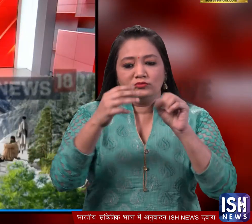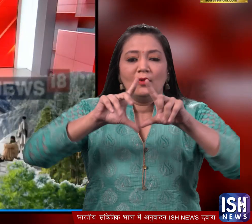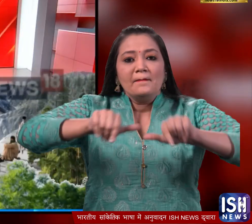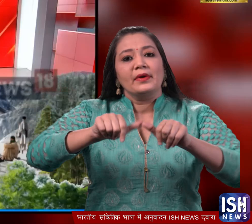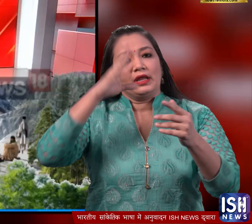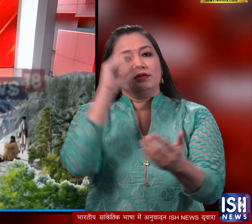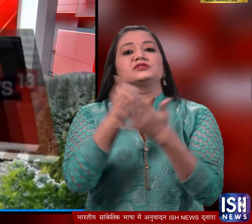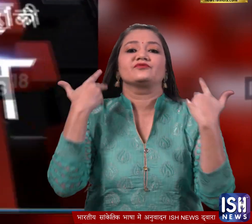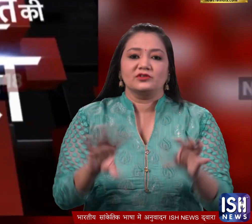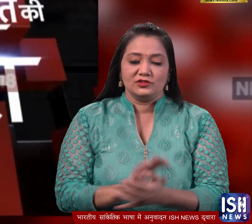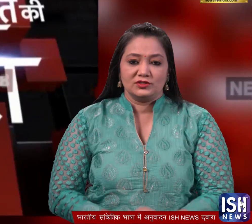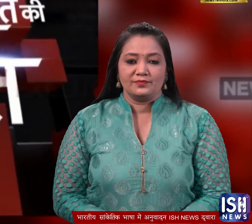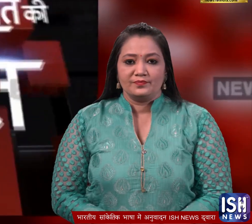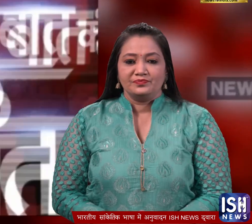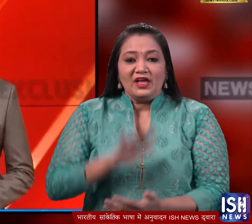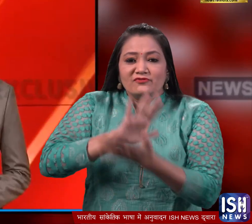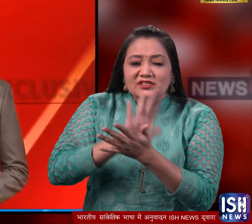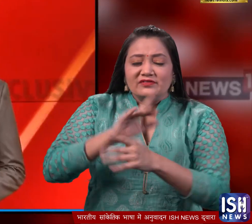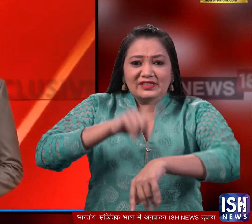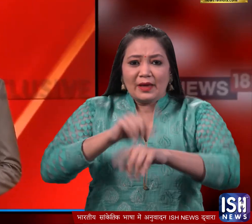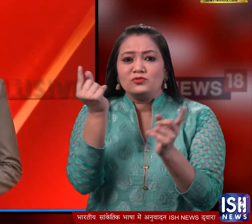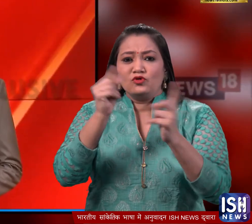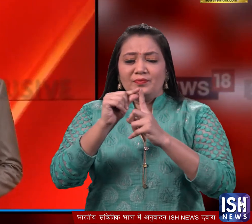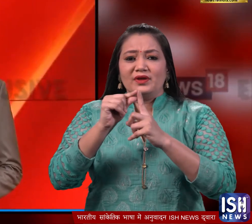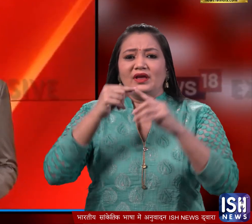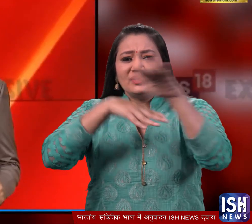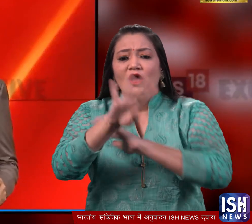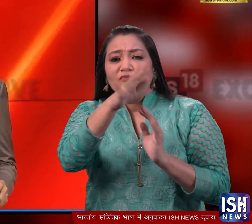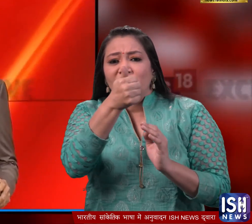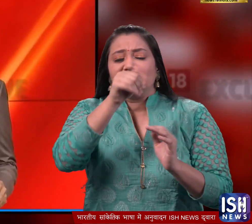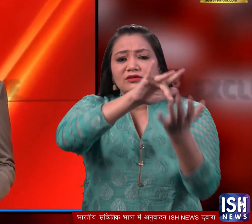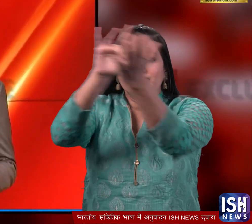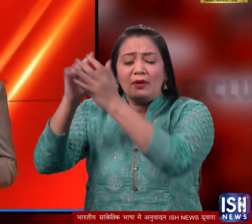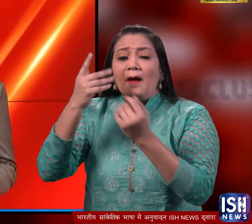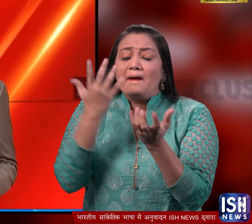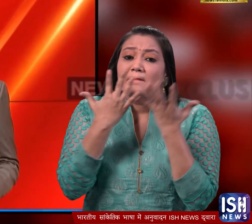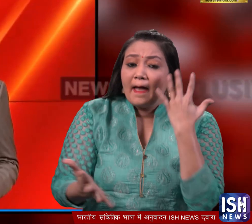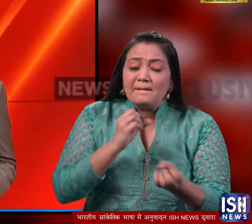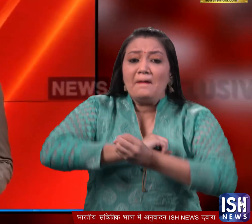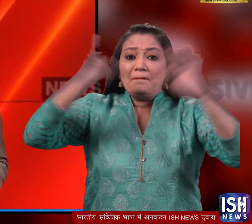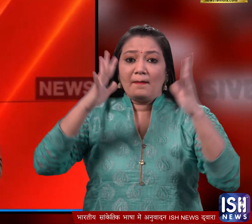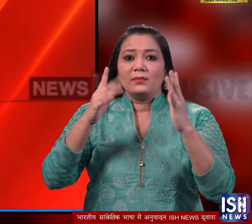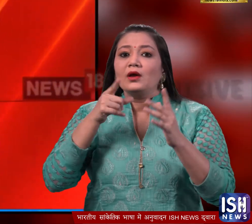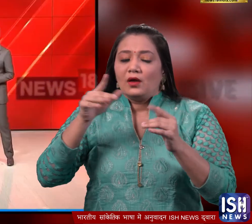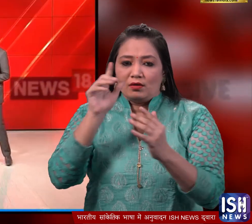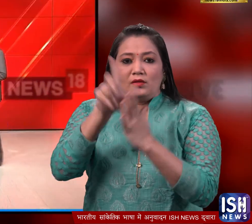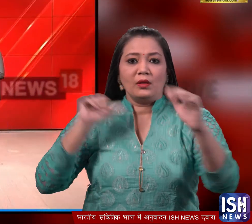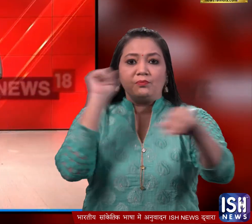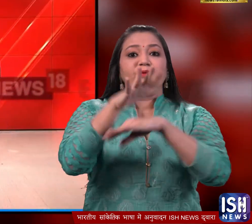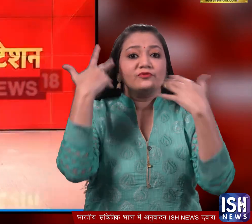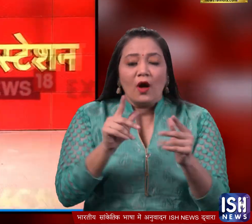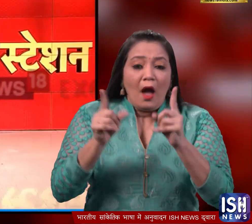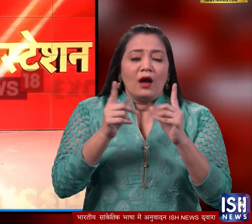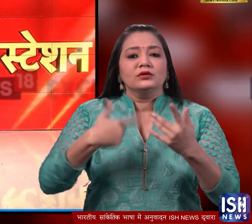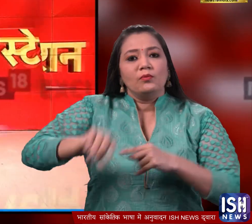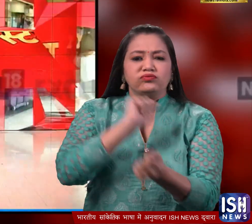हुई बैठक में तैयार किया गया। त्योहारों के वक्त उत्तर प्रदेश के 46 रेलवे स्टेशनों पर बम विस्फोट की धमकी के बाद पुलिस अलर्ट मोड पर आ